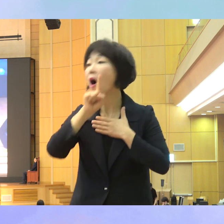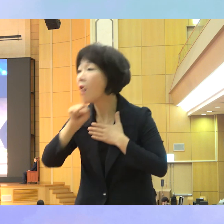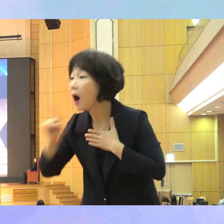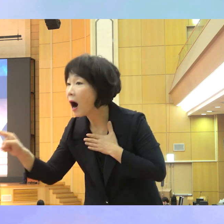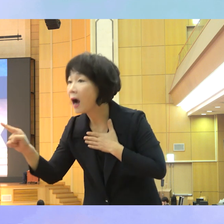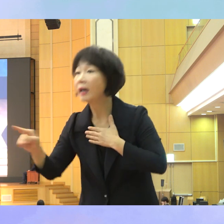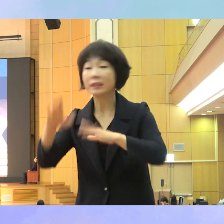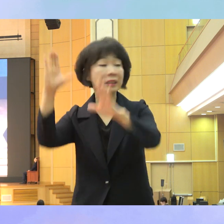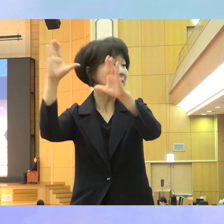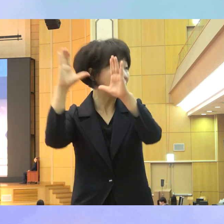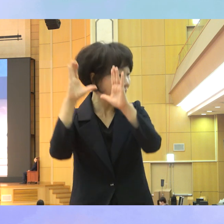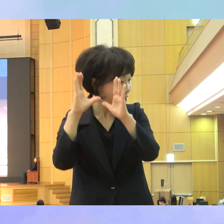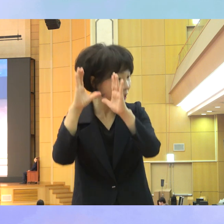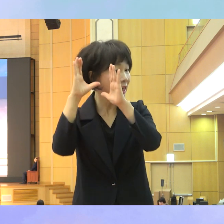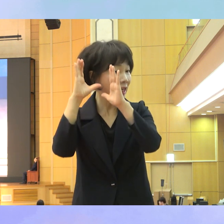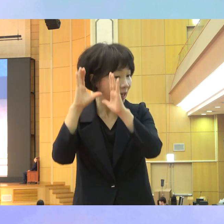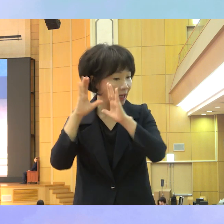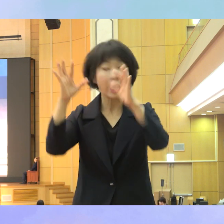들어라,